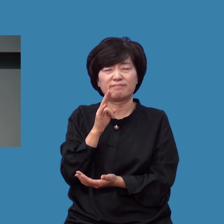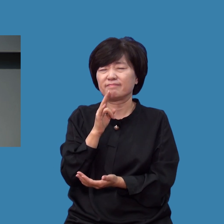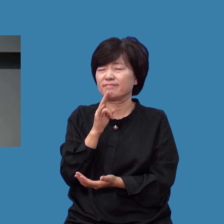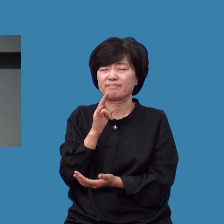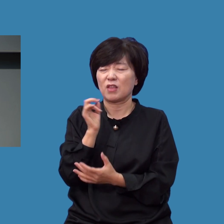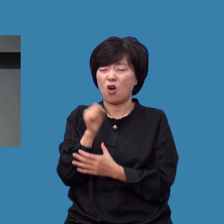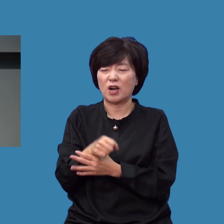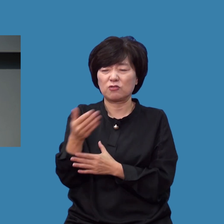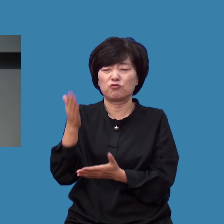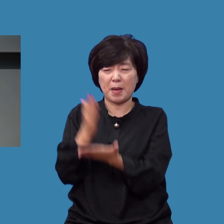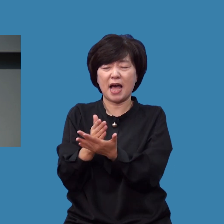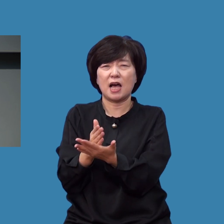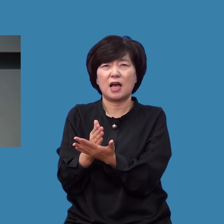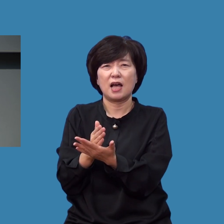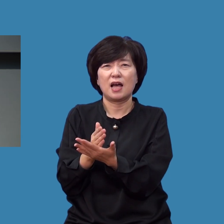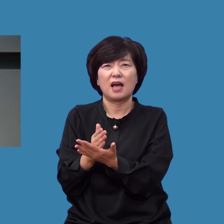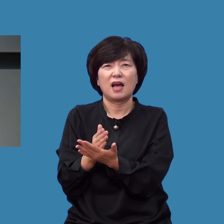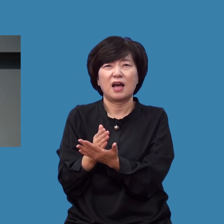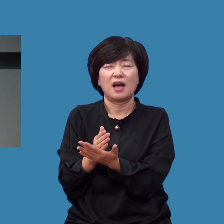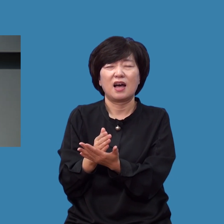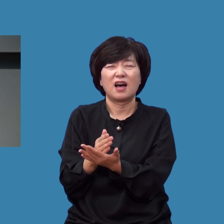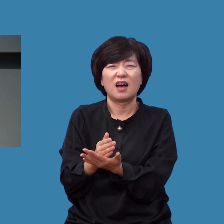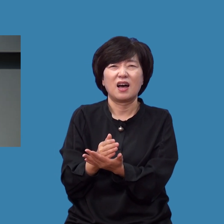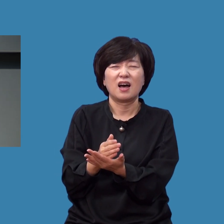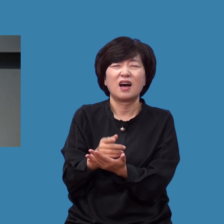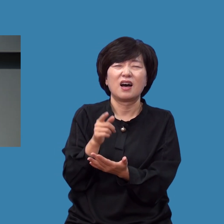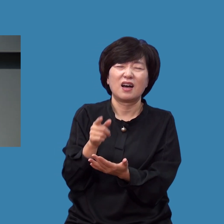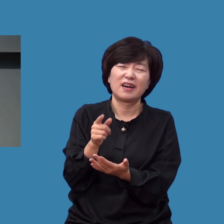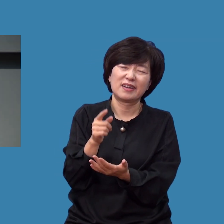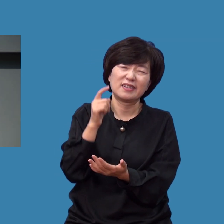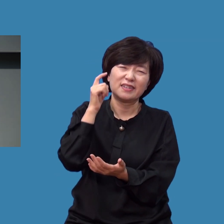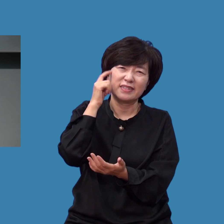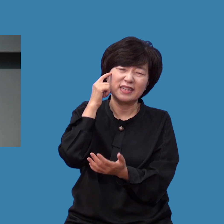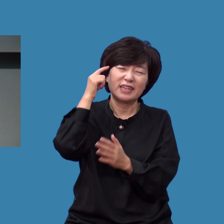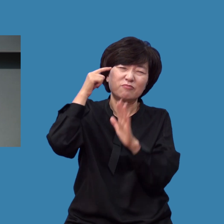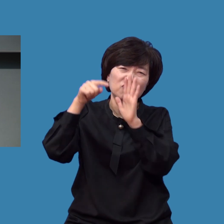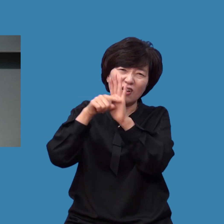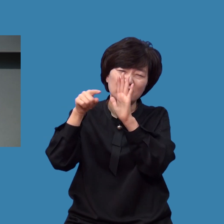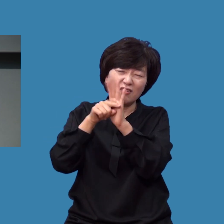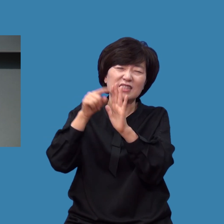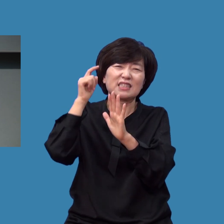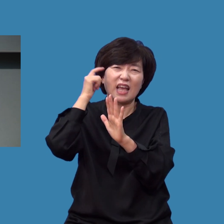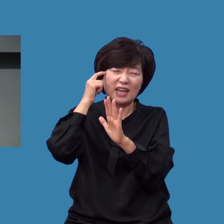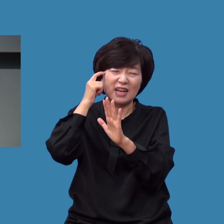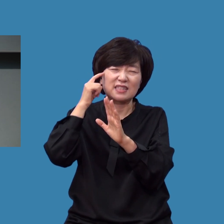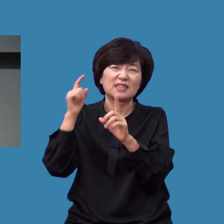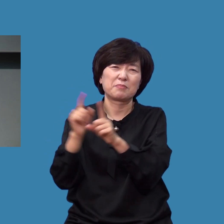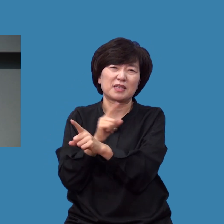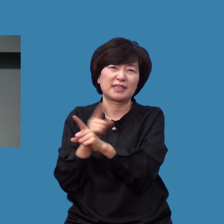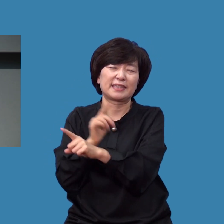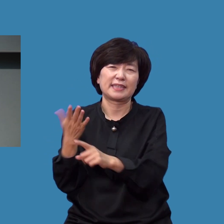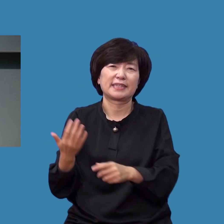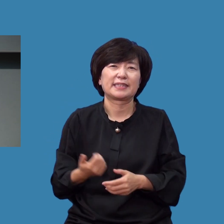되는구나, 이런 이제 뭐 기본적인 이제 부정적인 생각들이 형성되게 됩니다.